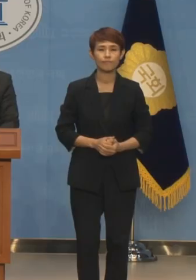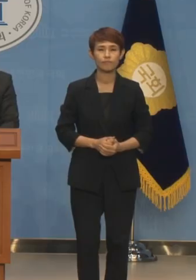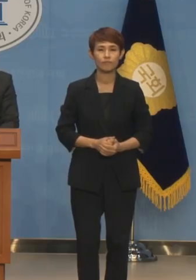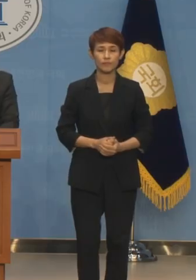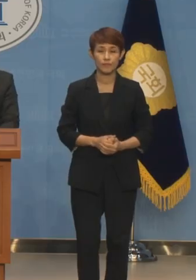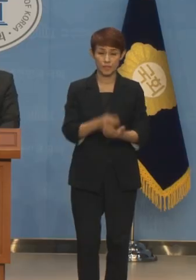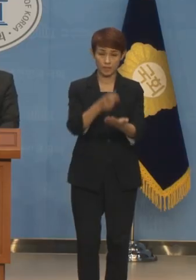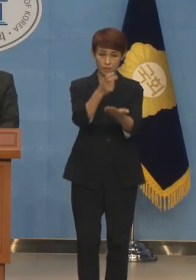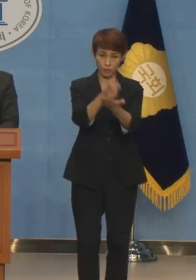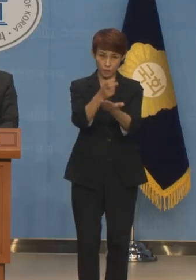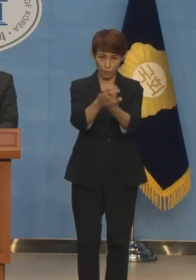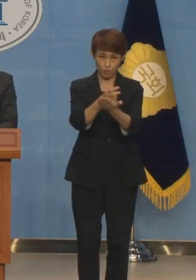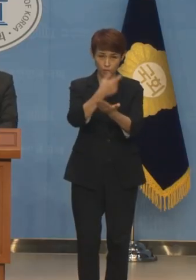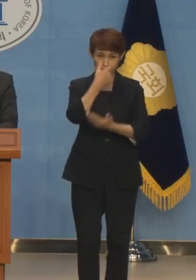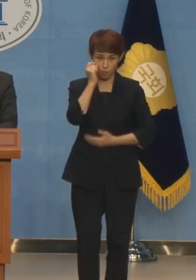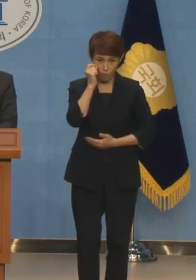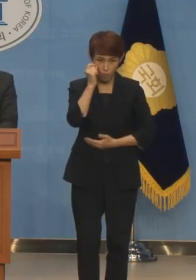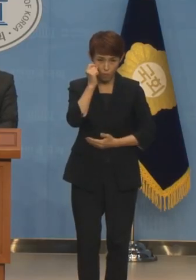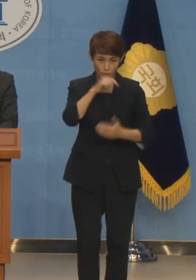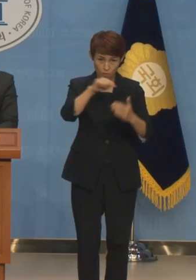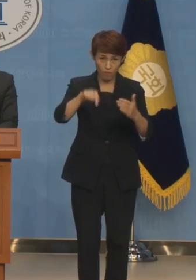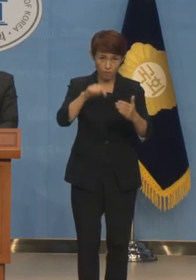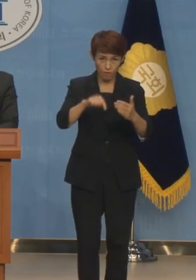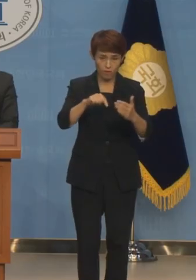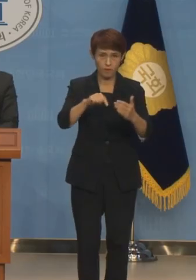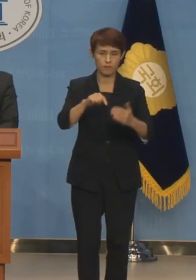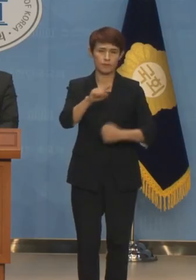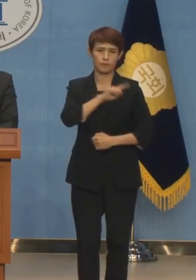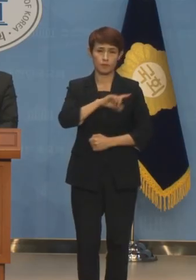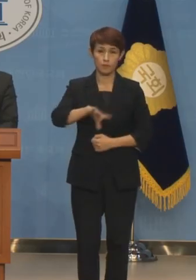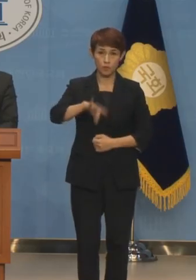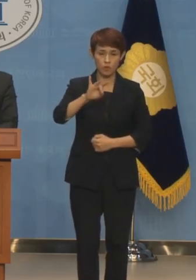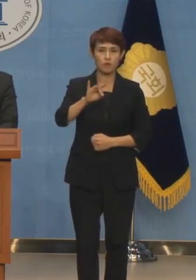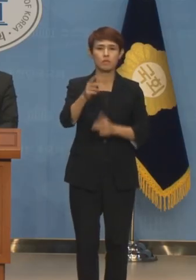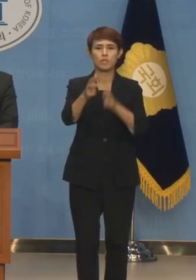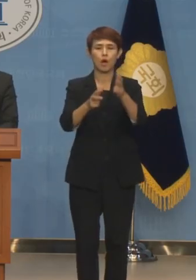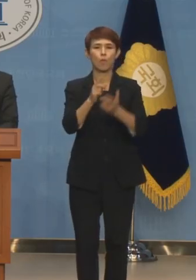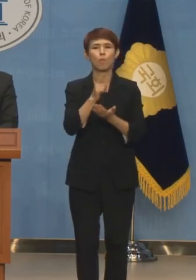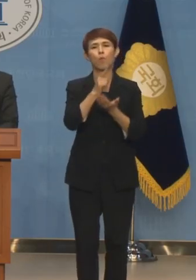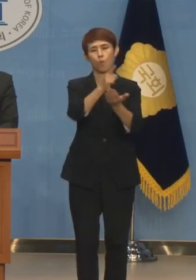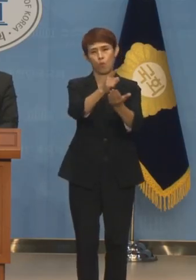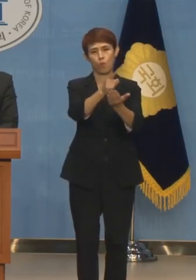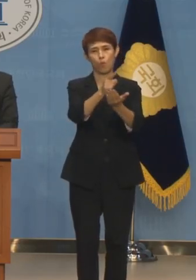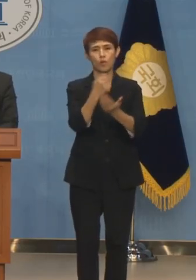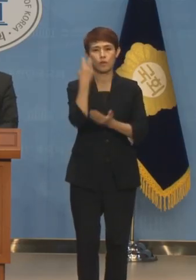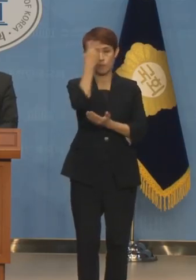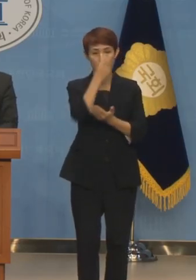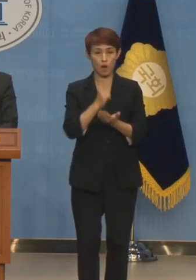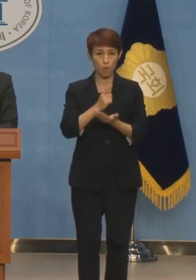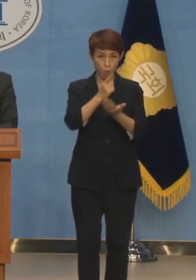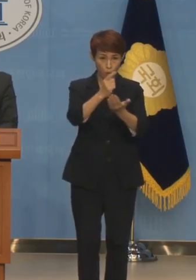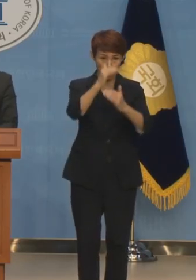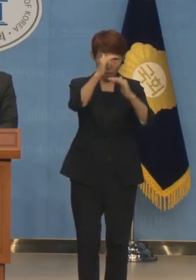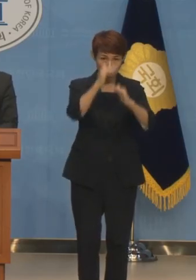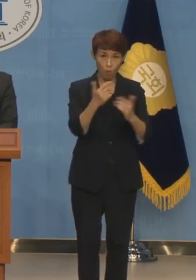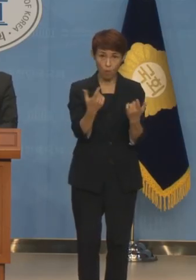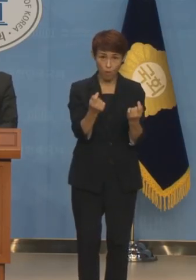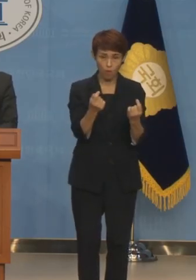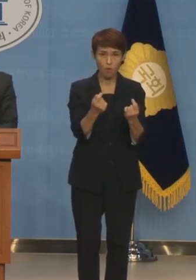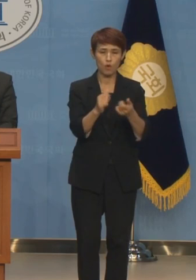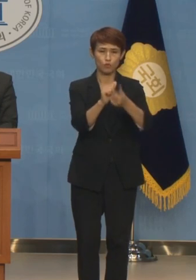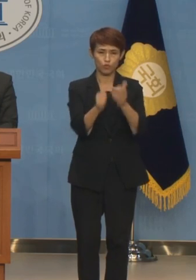그러한 제도적 미비점 중에서도 저는 먼저 사업보고서 및 감사보고서와 같이